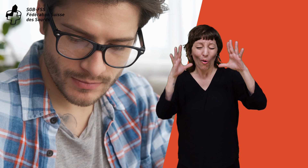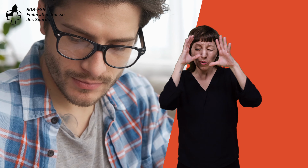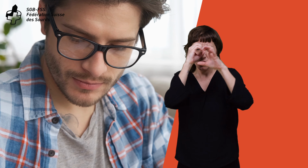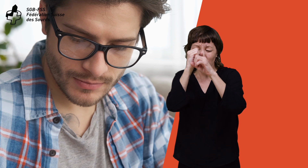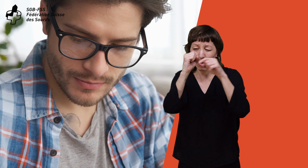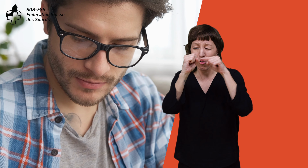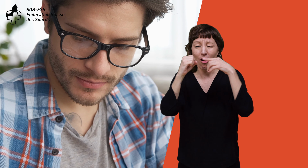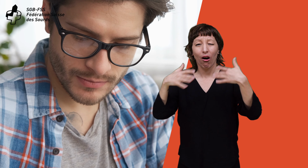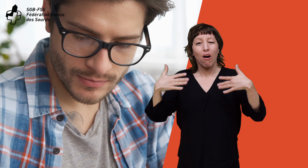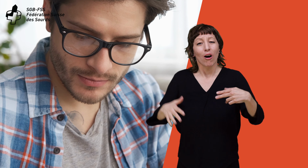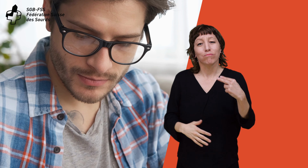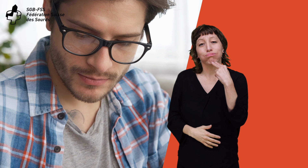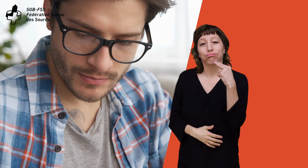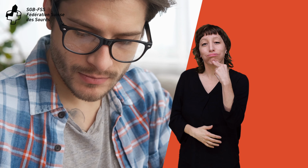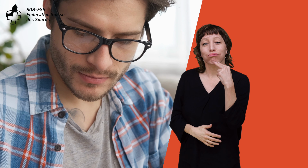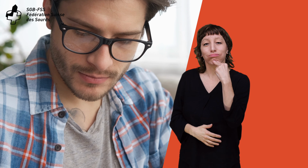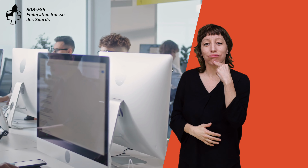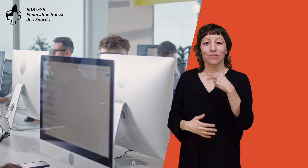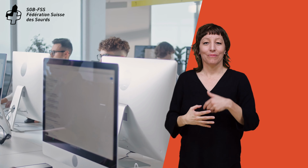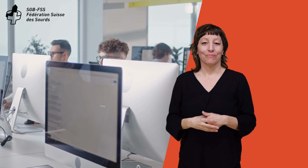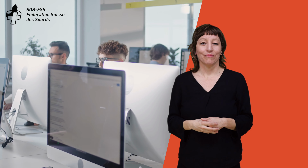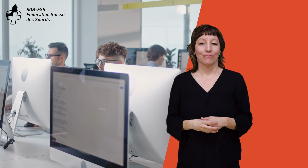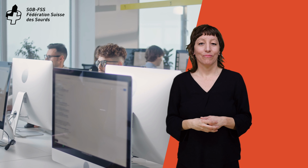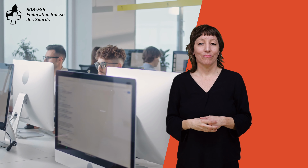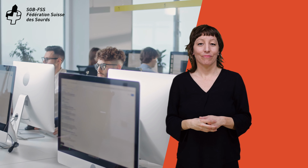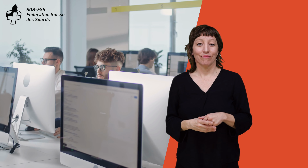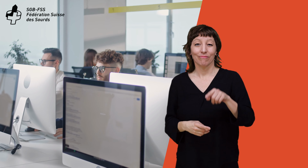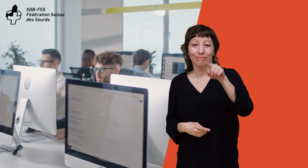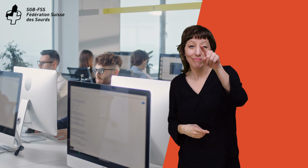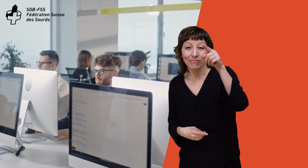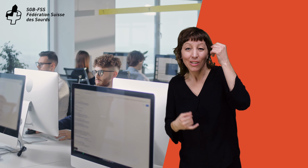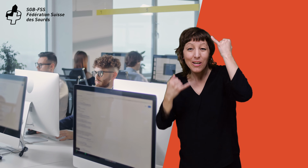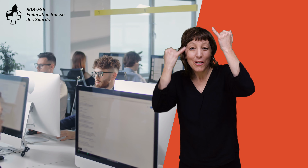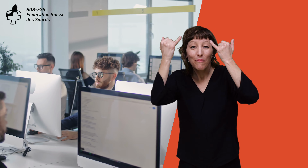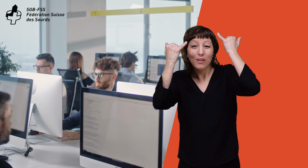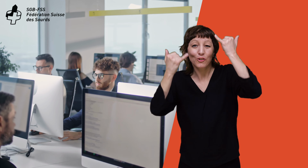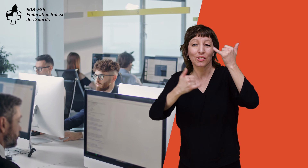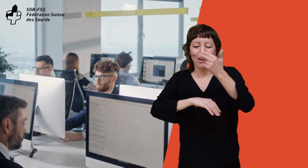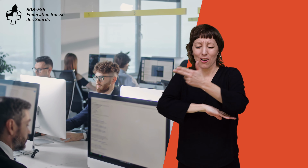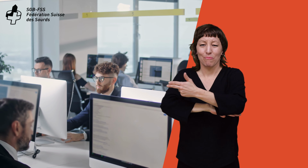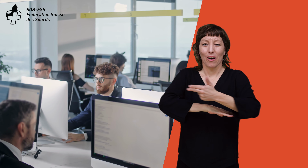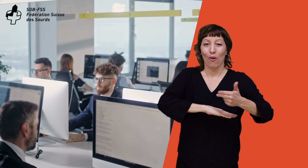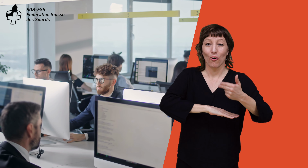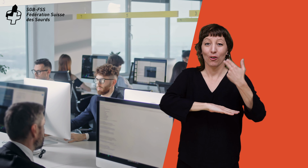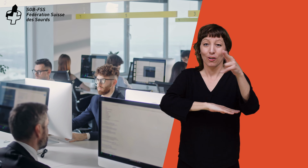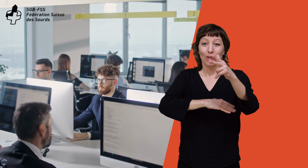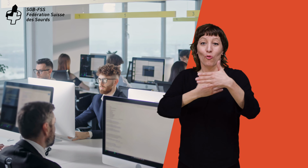ont également une grande capacité de concentration. Pense à ton expérience de bureau en espace ouvert.